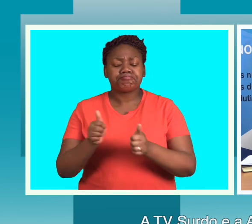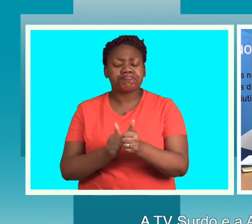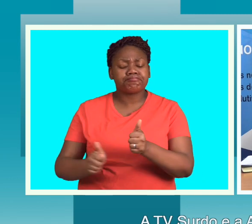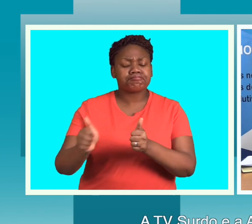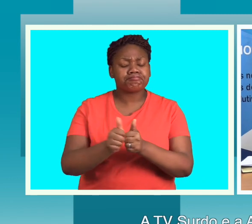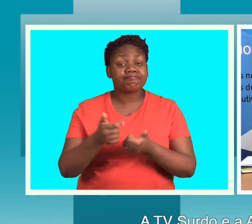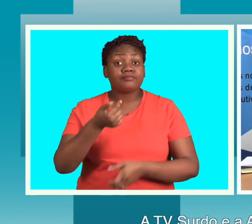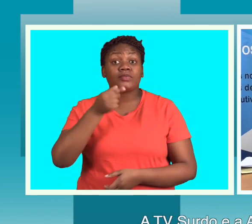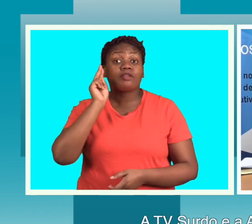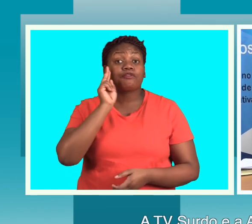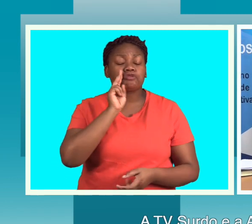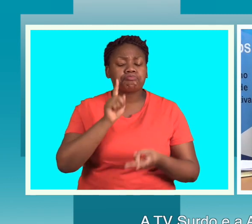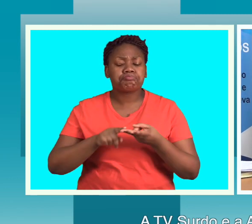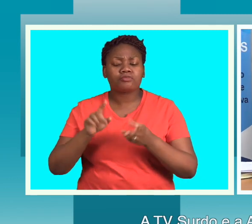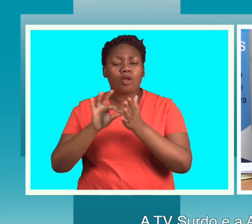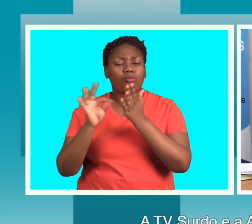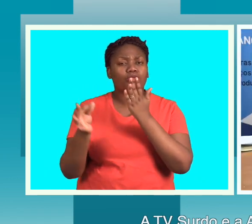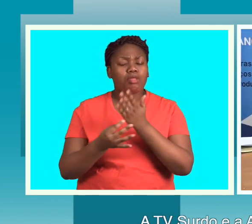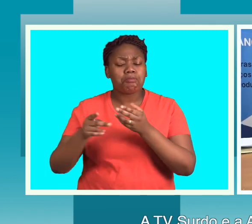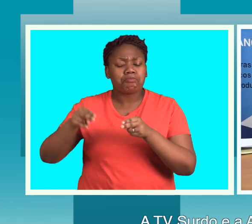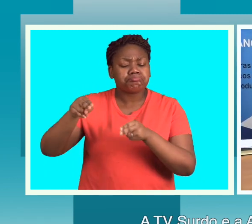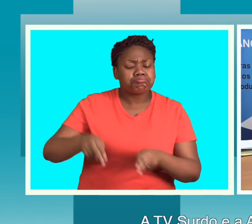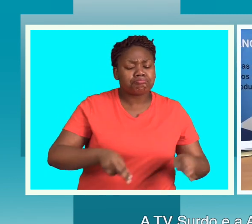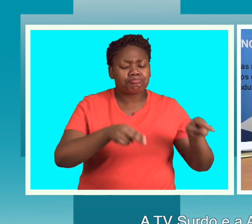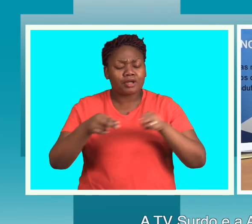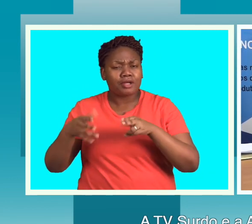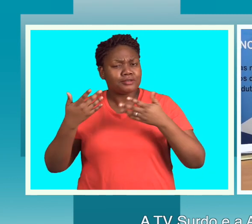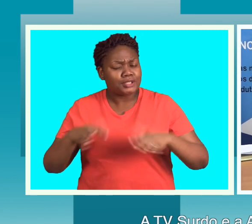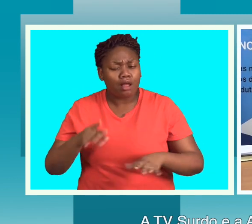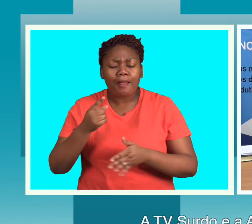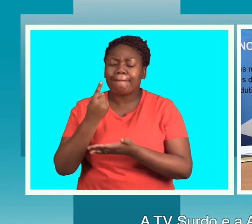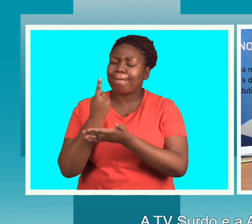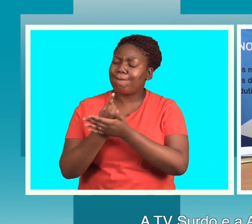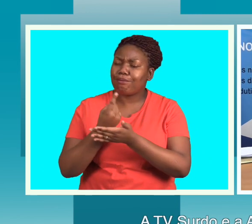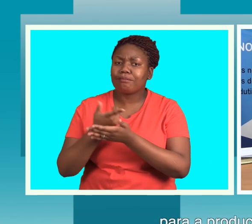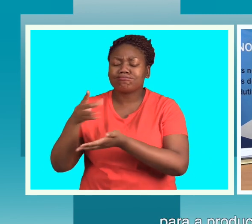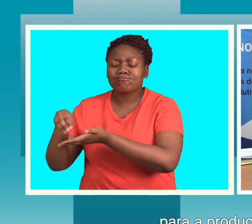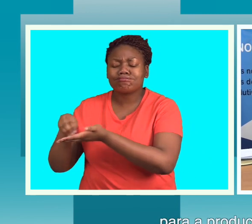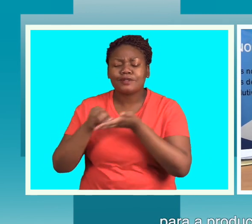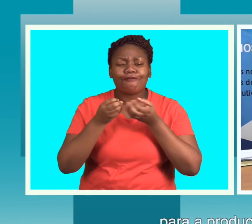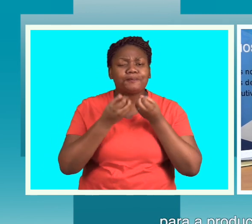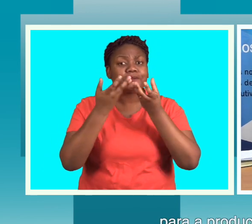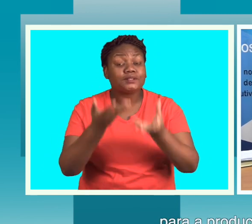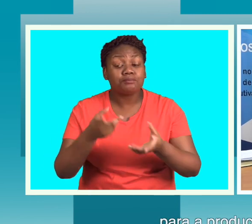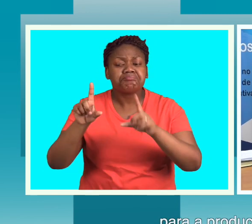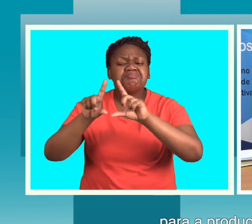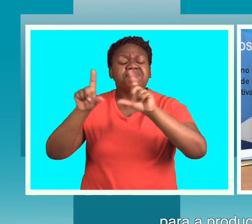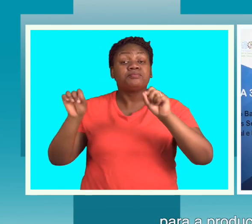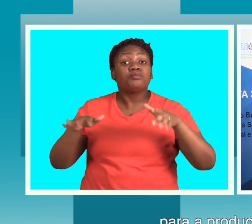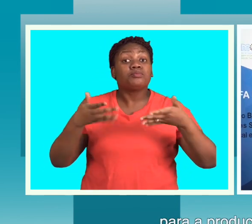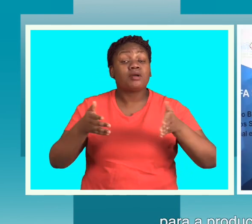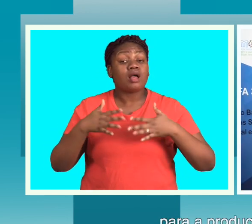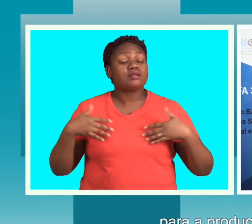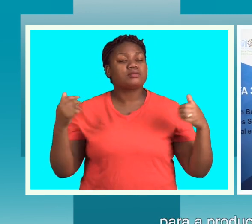A TV Surdo e a Mudefa rubricaram em Maputo um acordo de parceria para a produção de programas televisivos